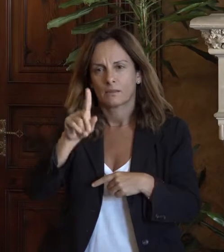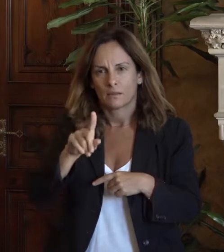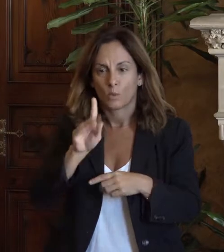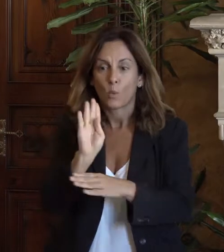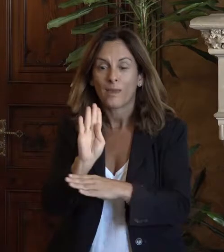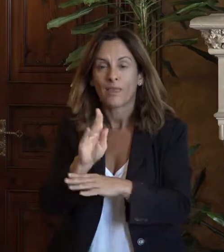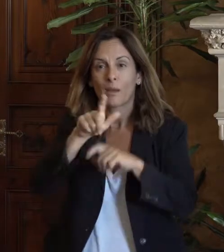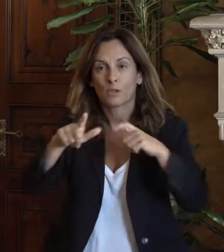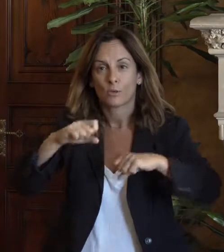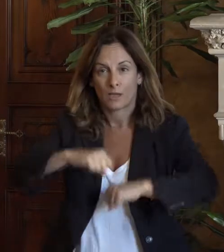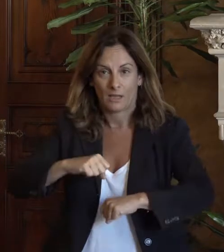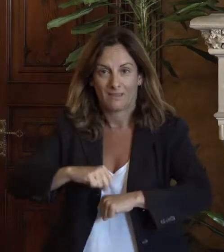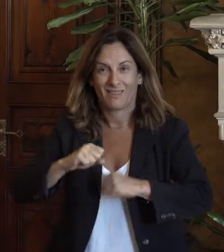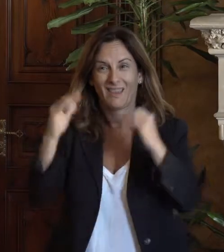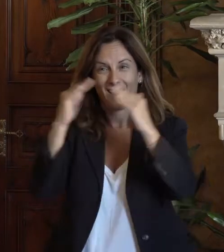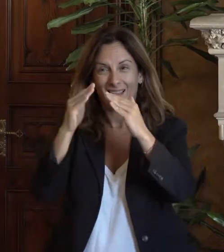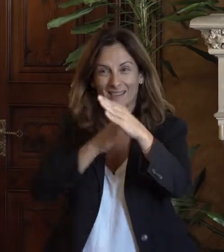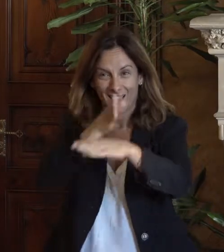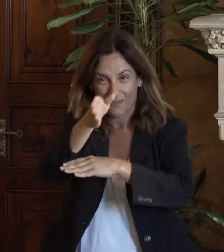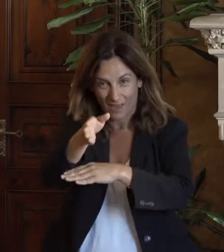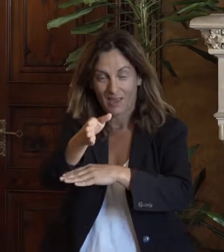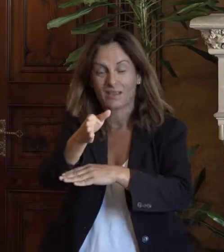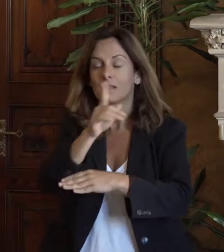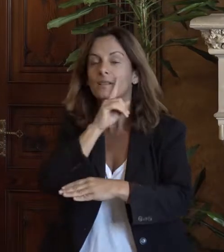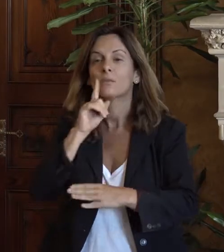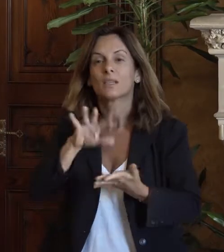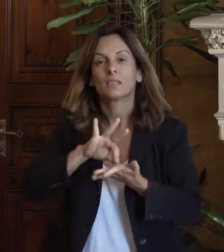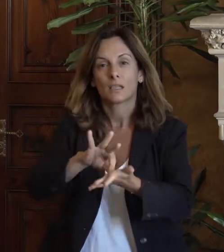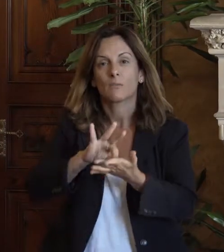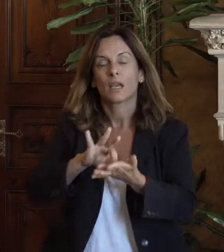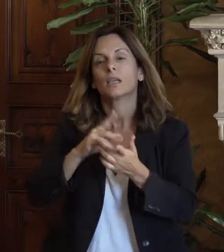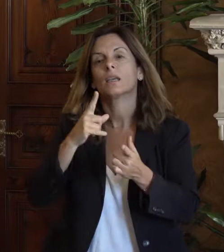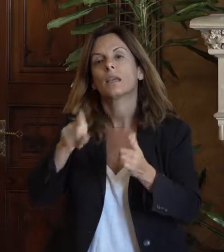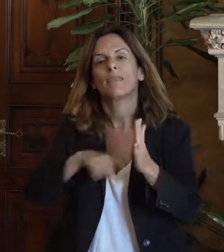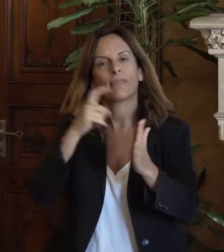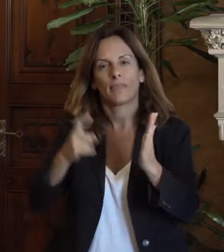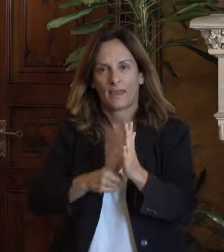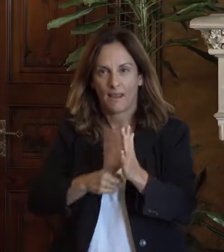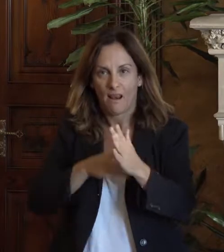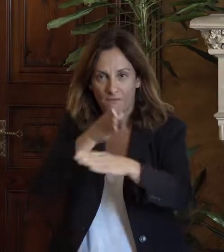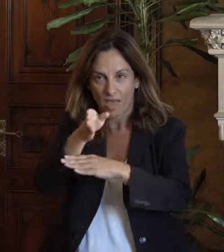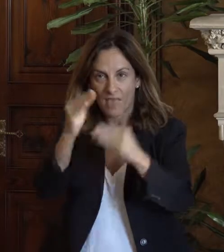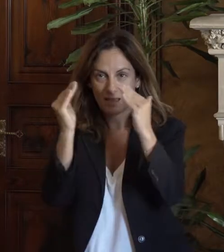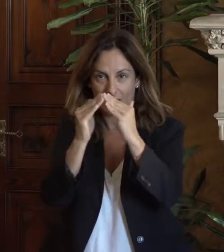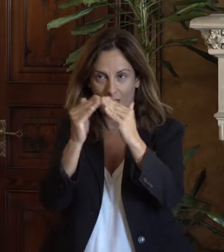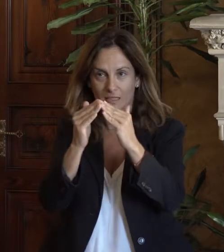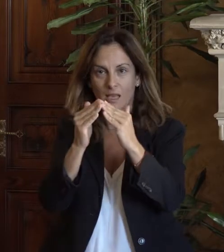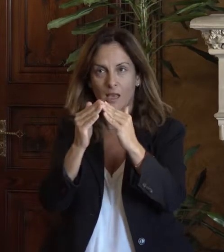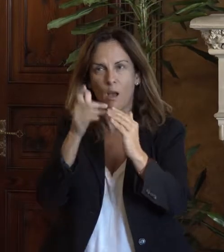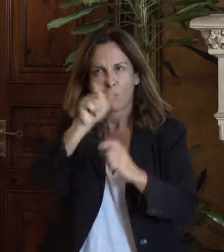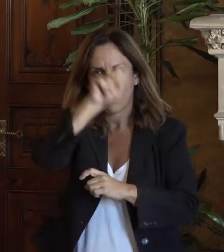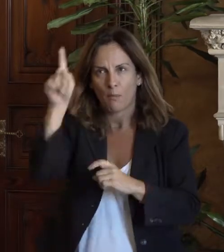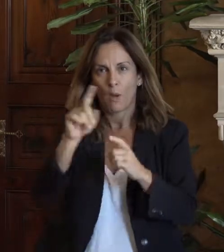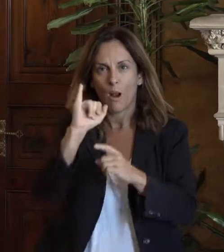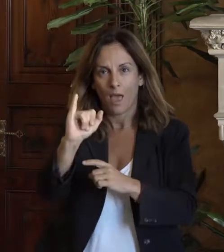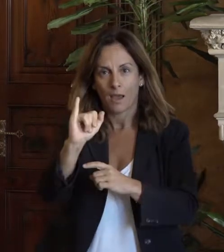la gent gran a casa, aquest servei d'atenció a domicili integral que ja s'està duent a terme per part de CIMAS en alguns municipis, que també puguem explorar la